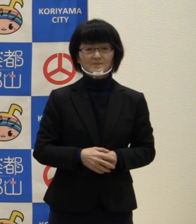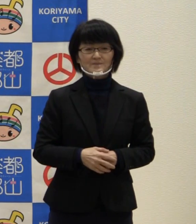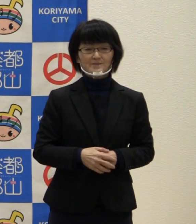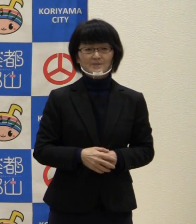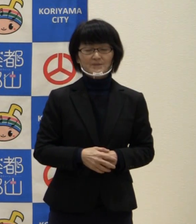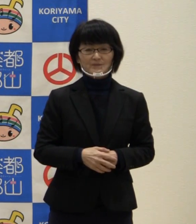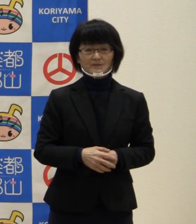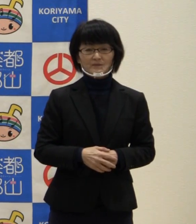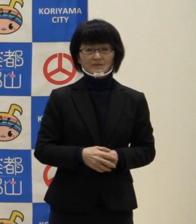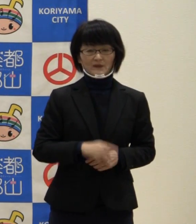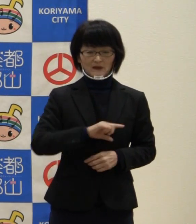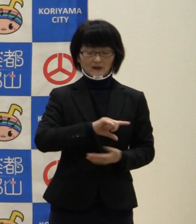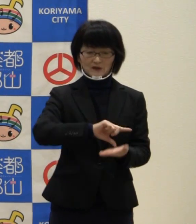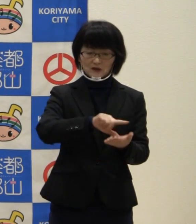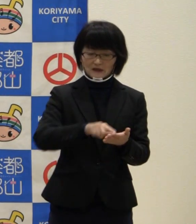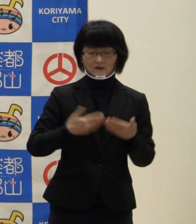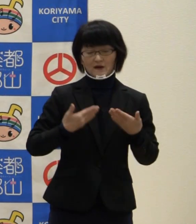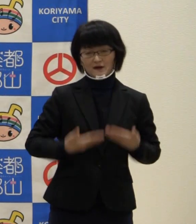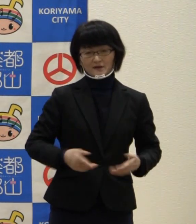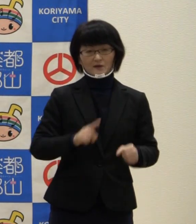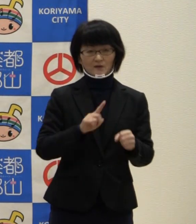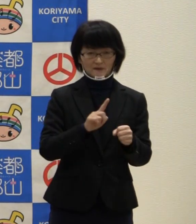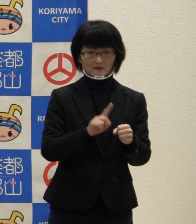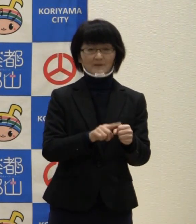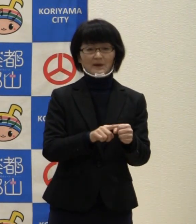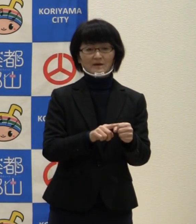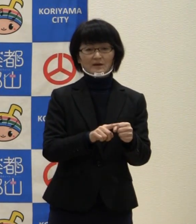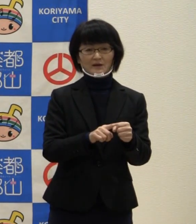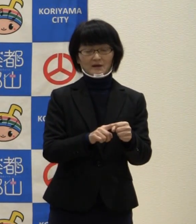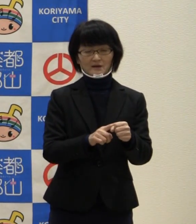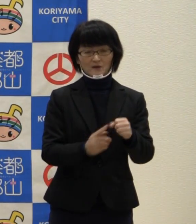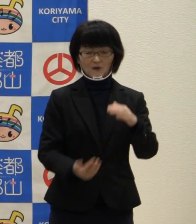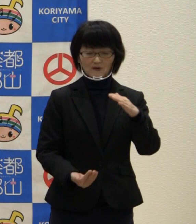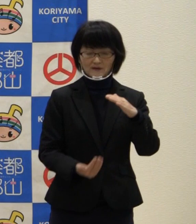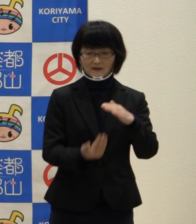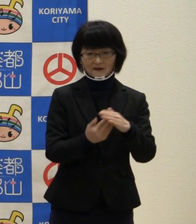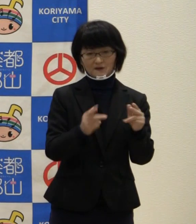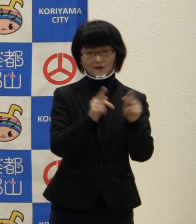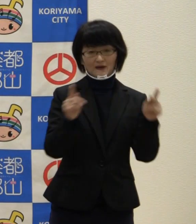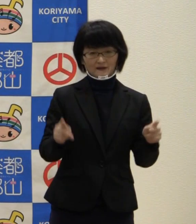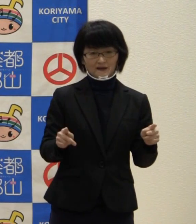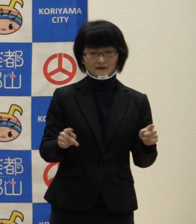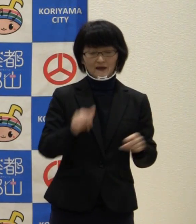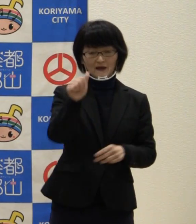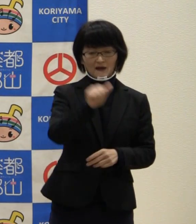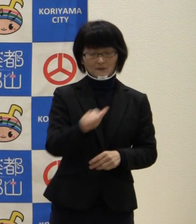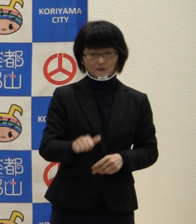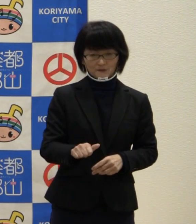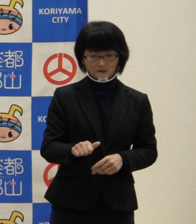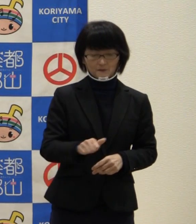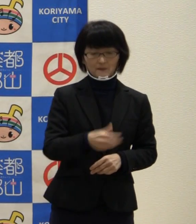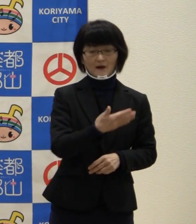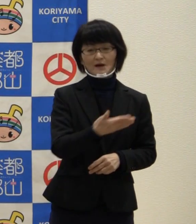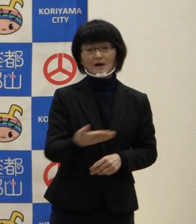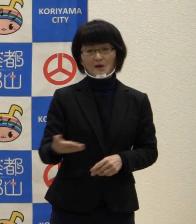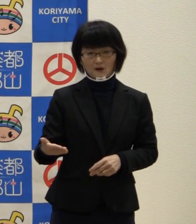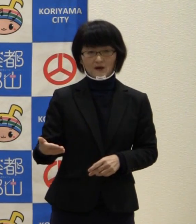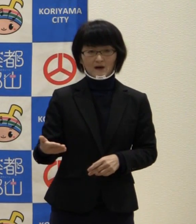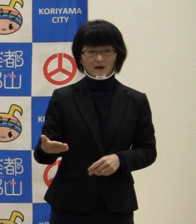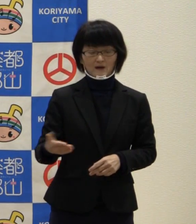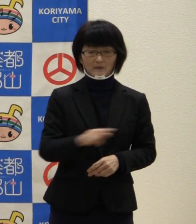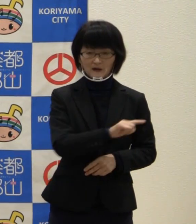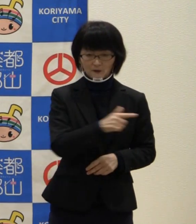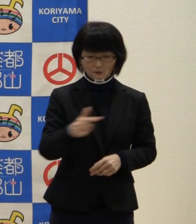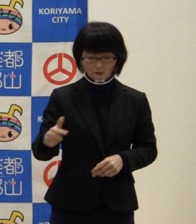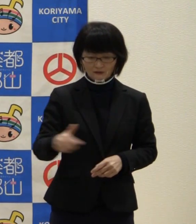の地域の安全のために最大の課題でございますが、阿武隈が、それから、さまざ